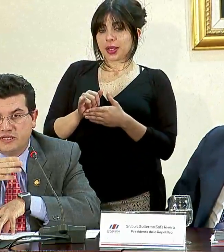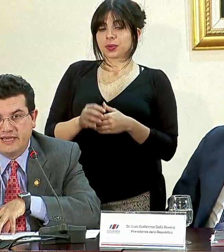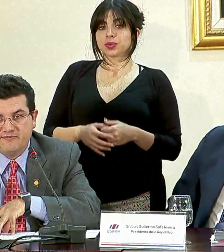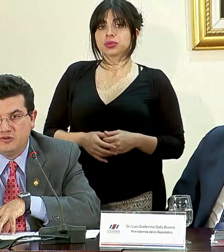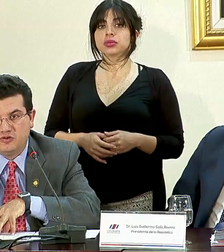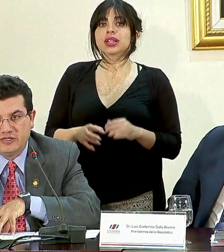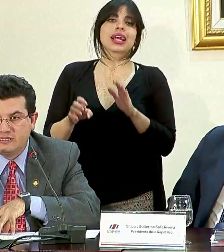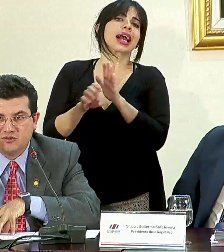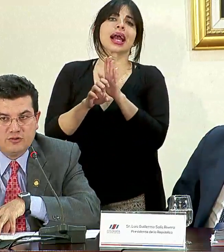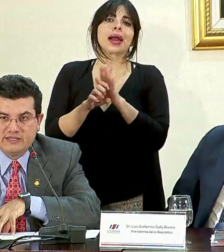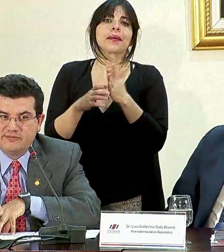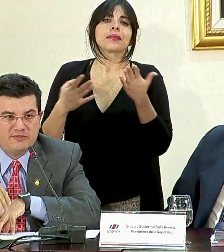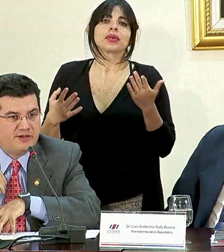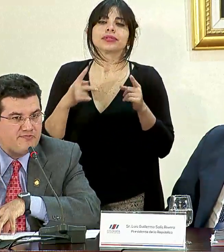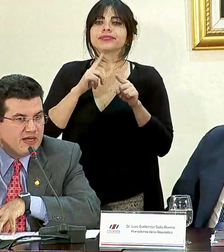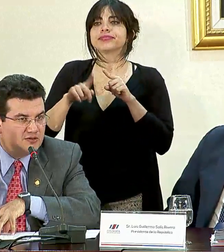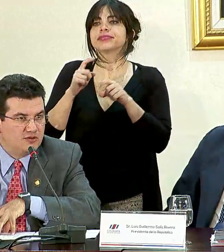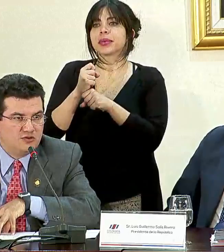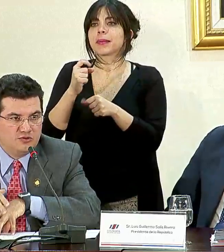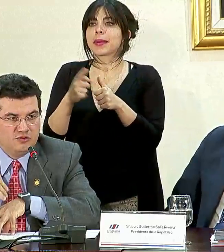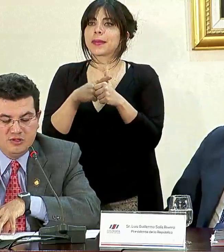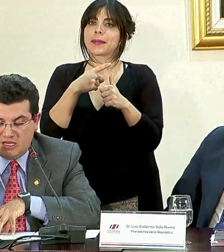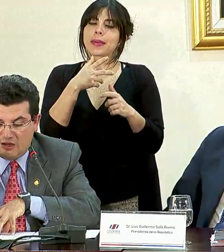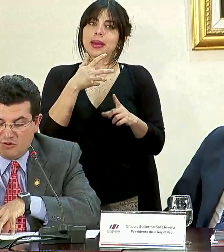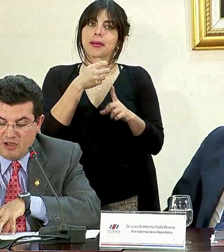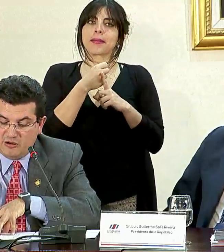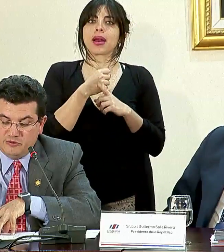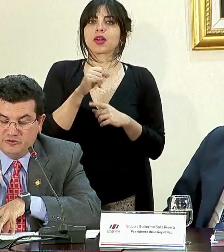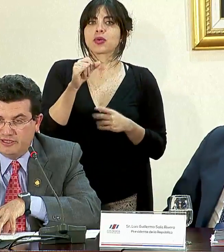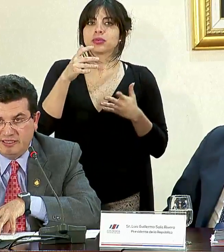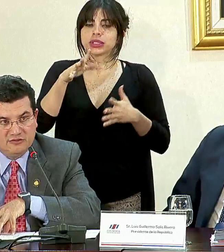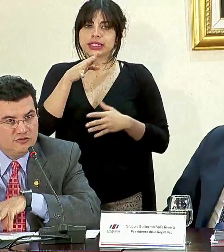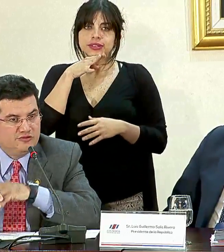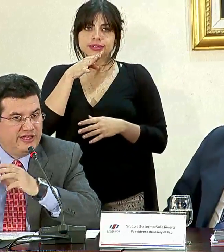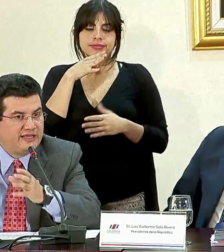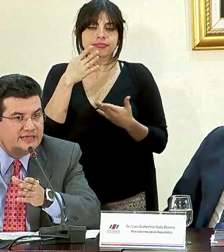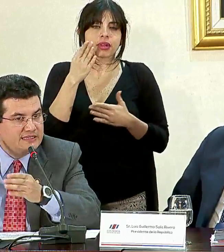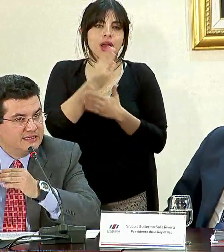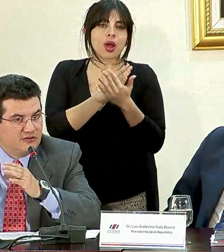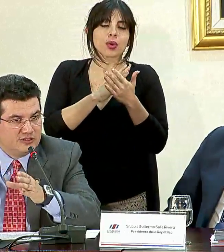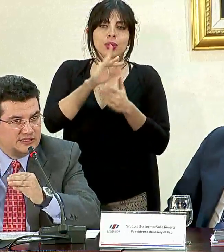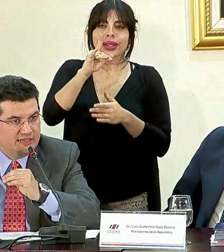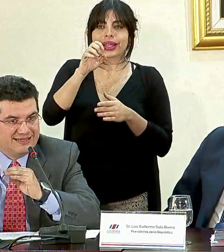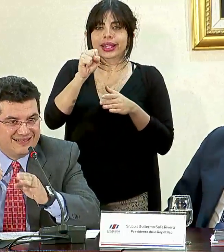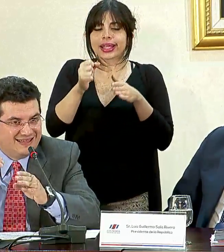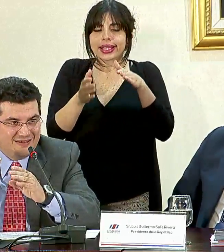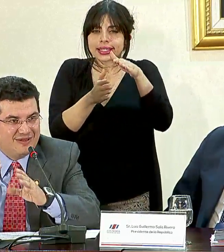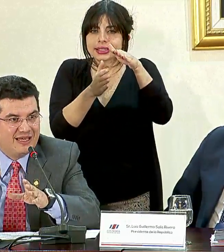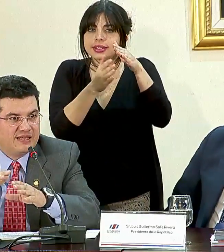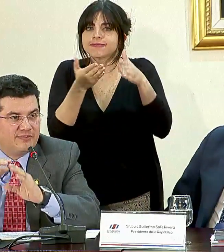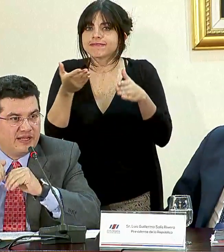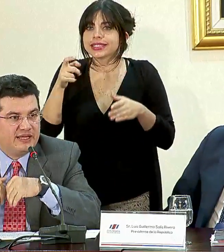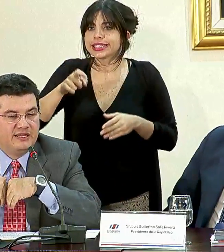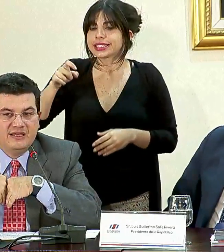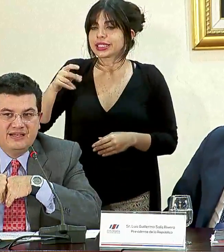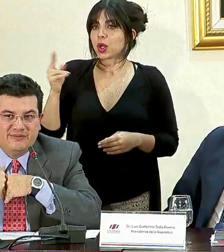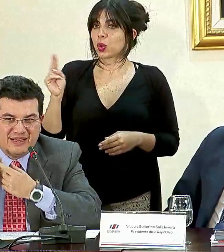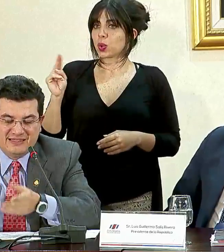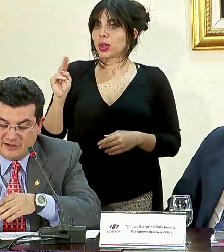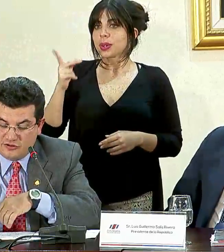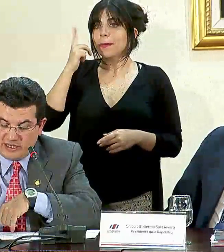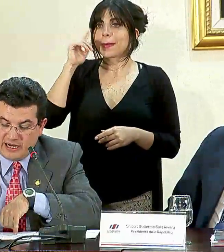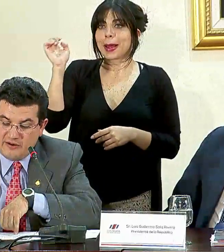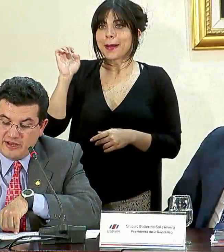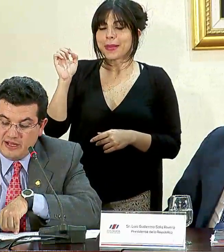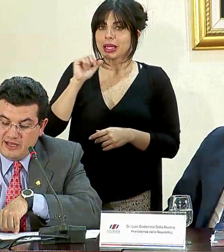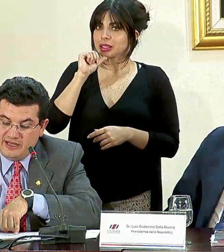los ejemplos son estas obras de primer impacto, como hablábamos de algunos diques y cosas de necesidad inmediata para que la